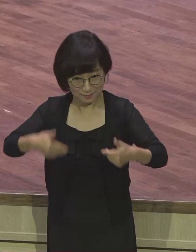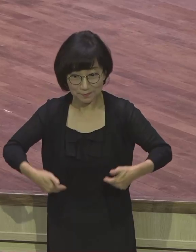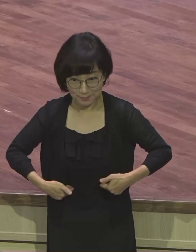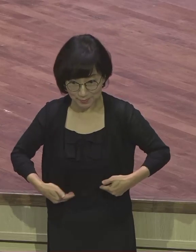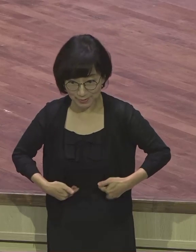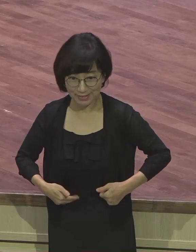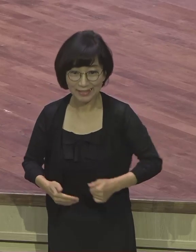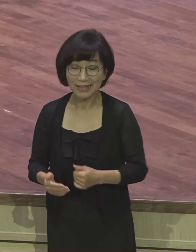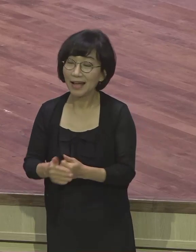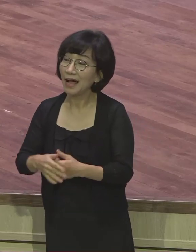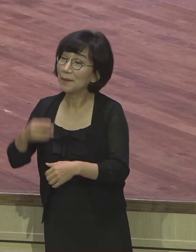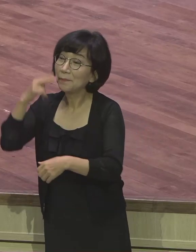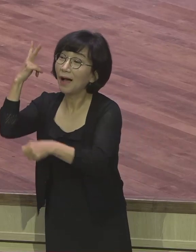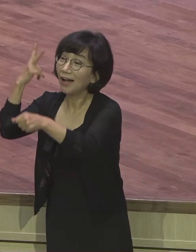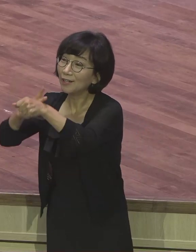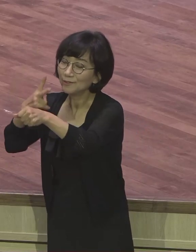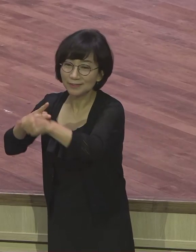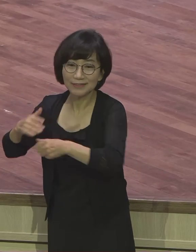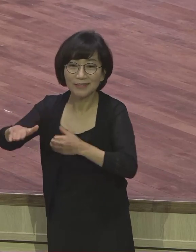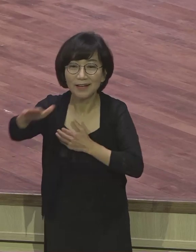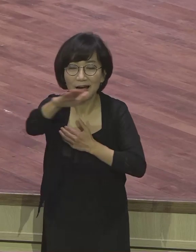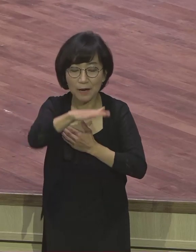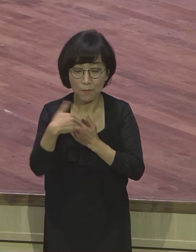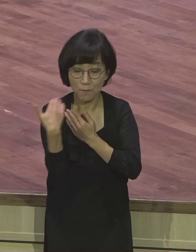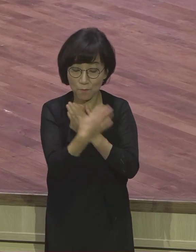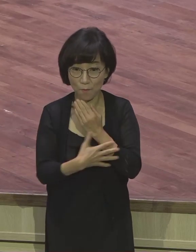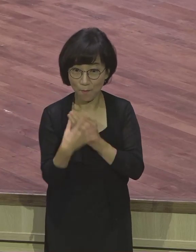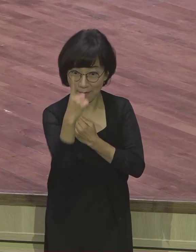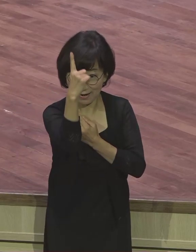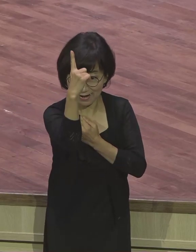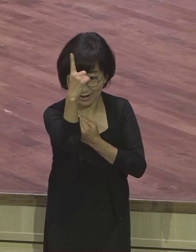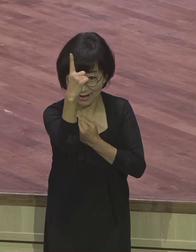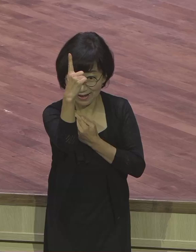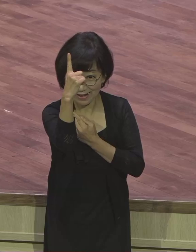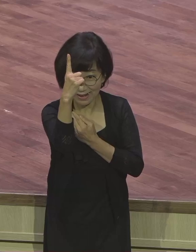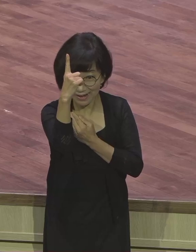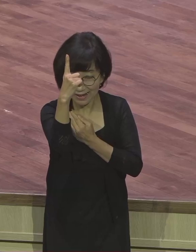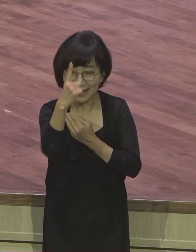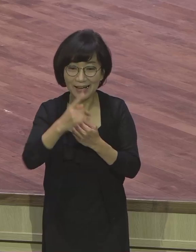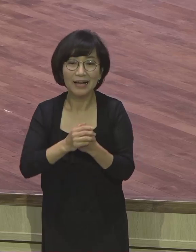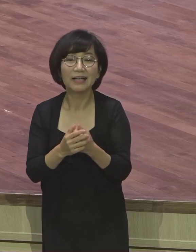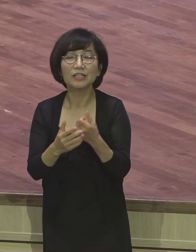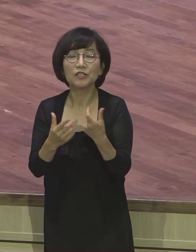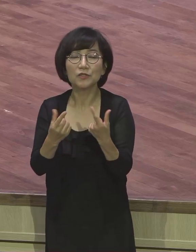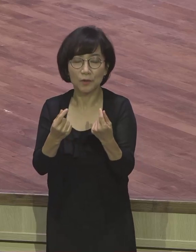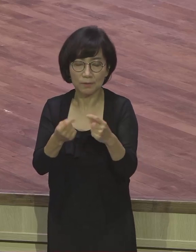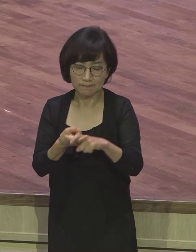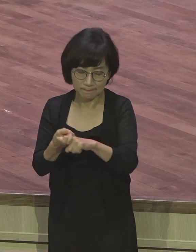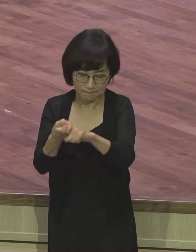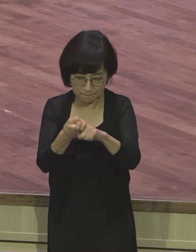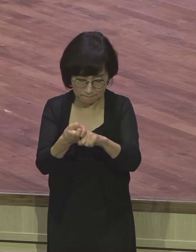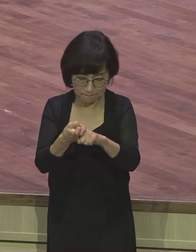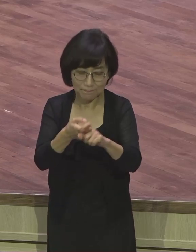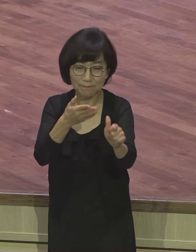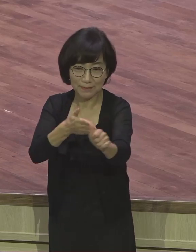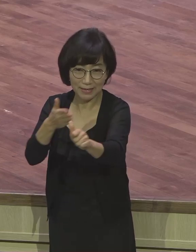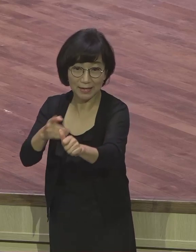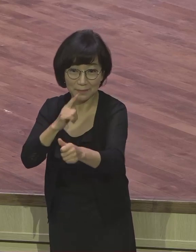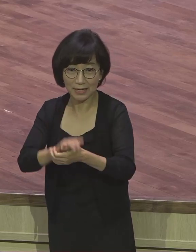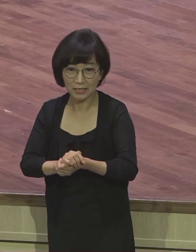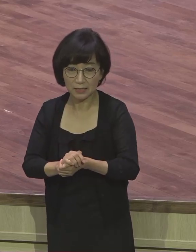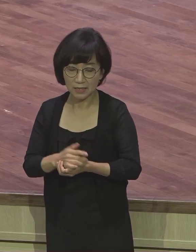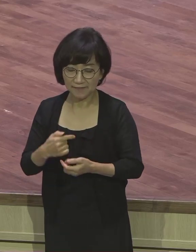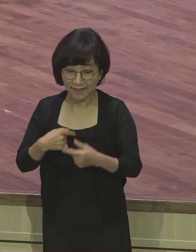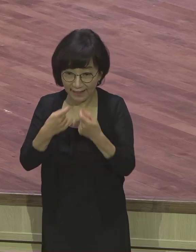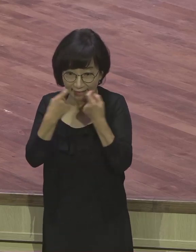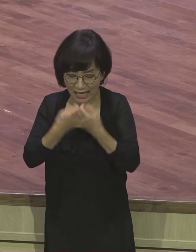한몸된 공동체, 언약 공동체를 이룰 수 있는 것이 뭐냐? 자기 중심적 삶에서 벗어나야 돼. 이건 하나가